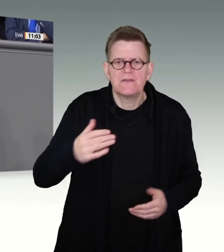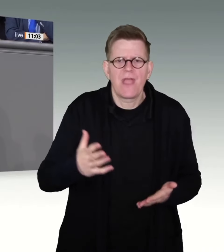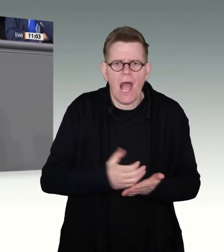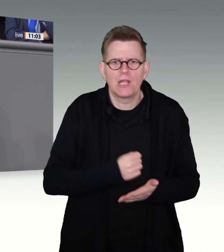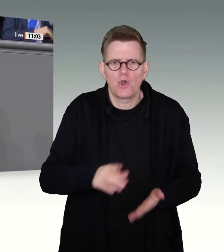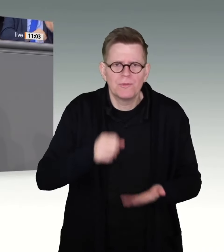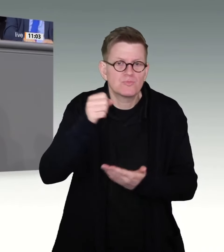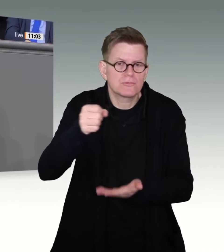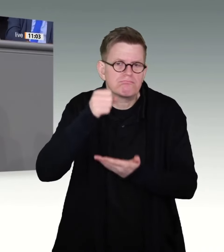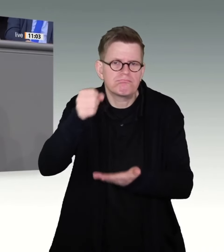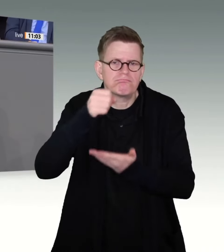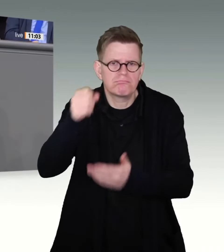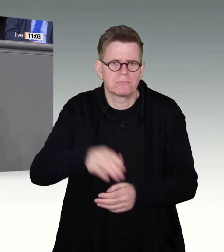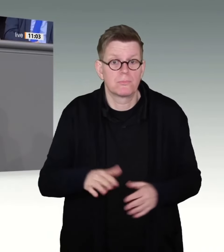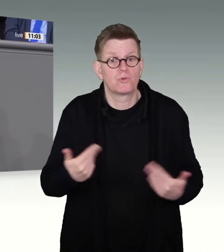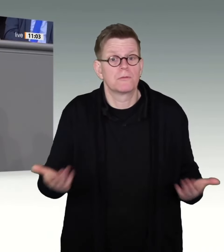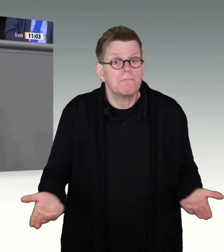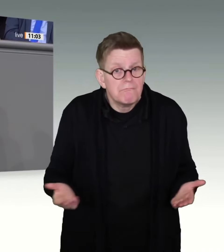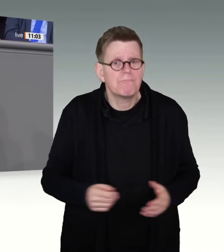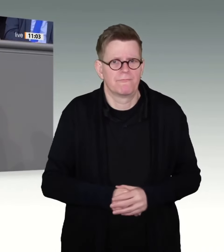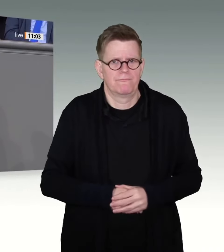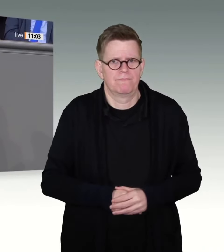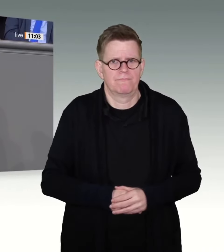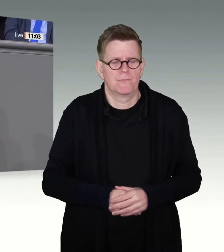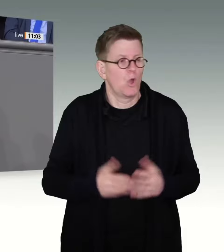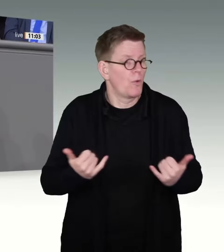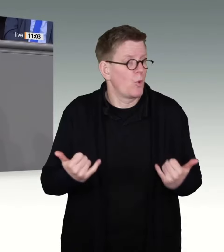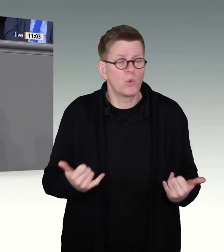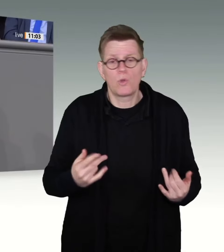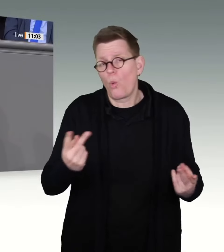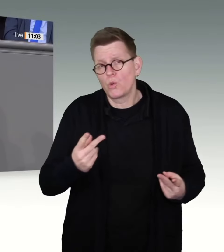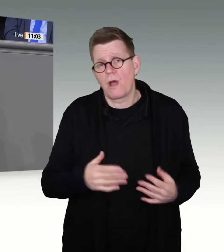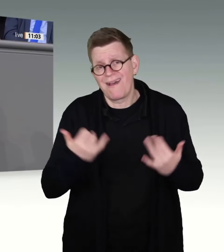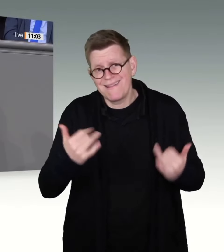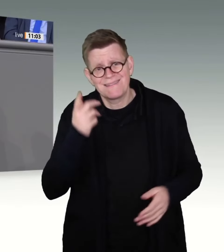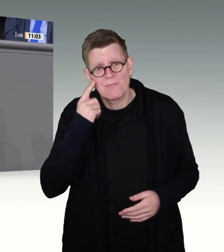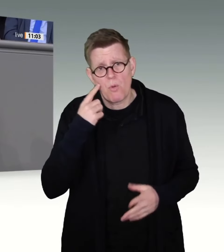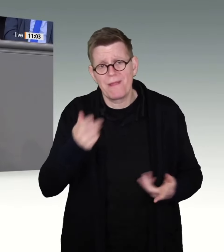Oder, na ja, und da sind wir eben gerade, es wird eben nicht mehr gebaut.